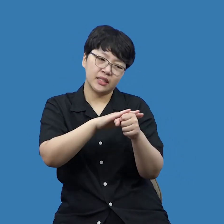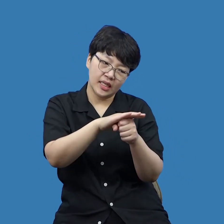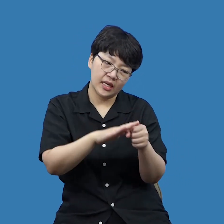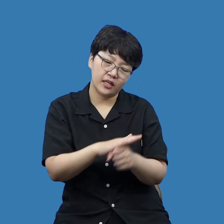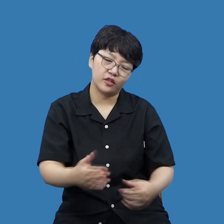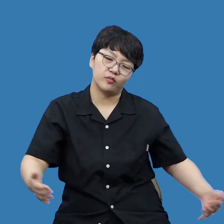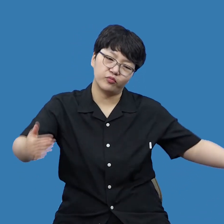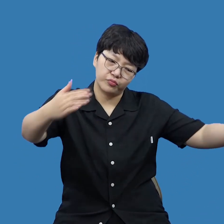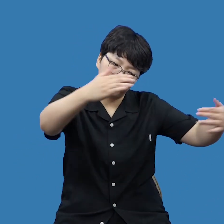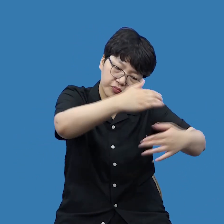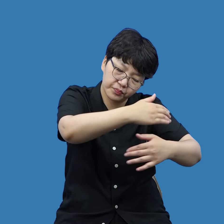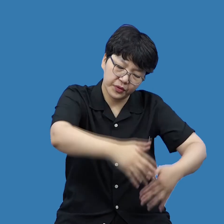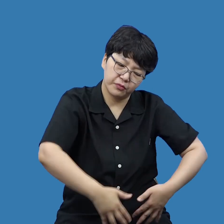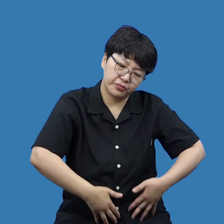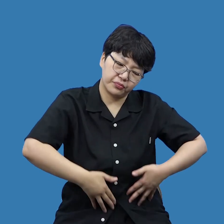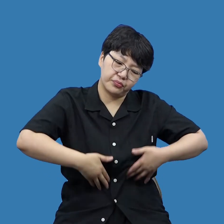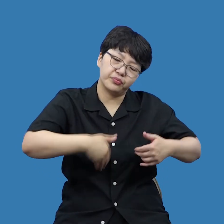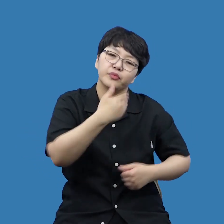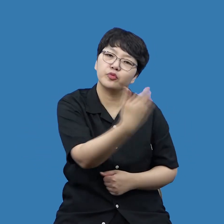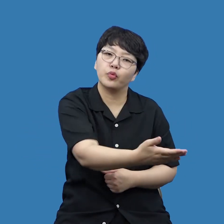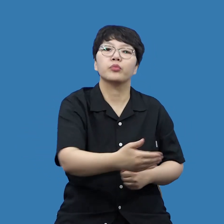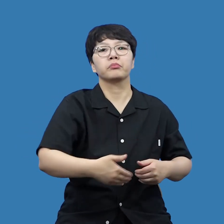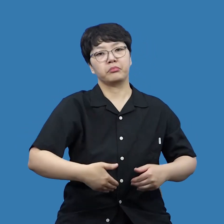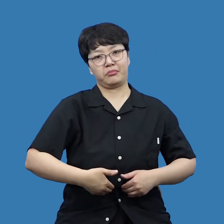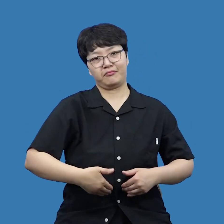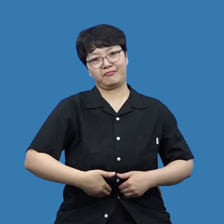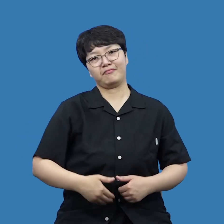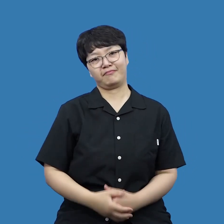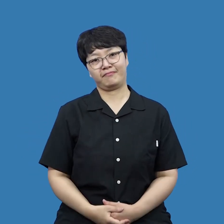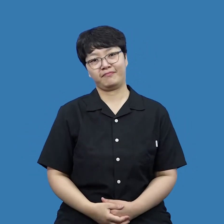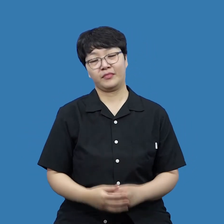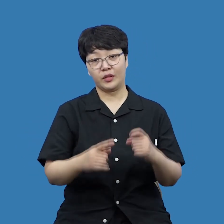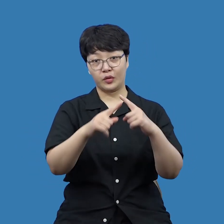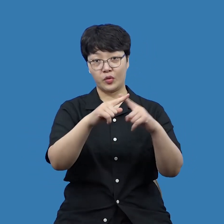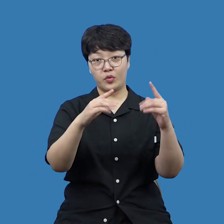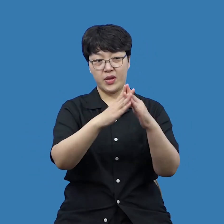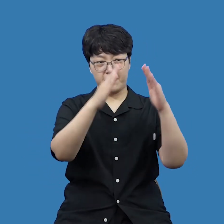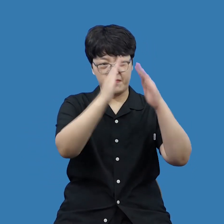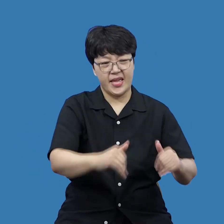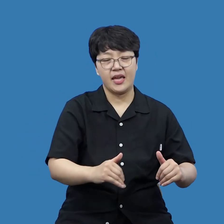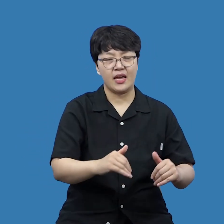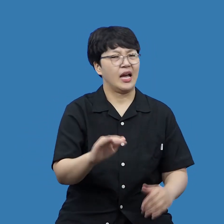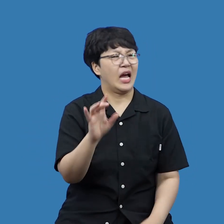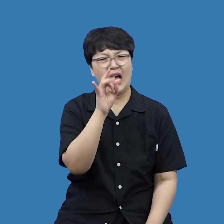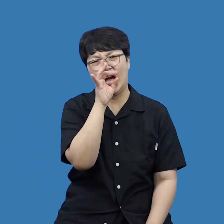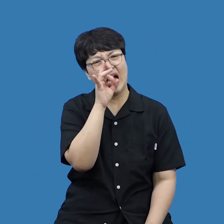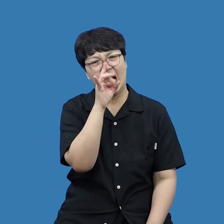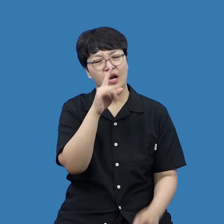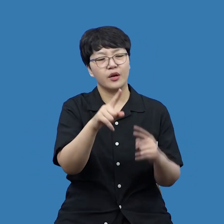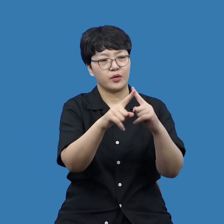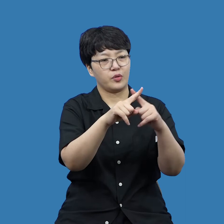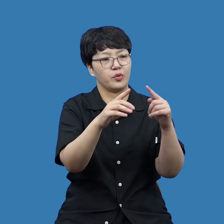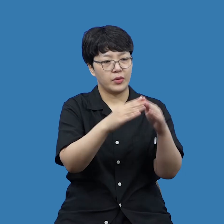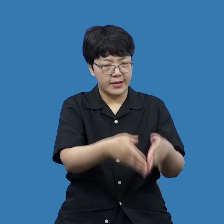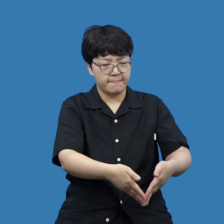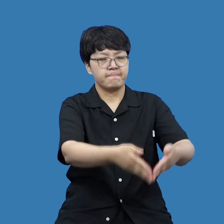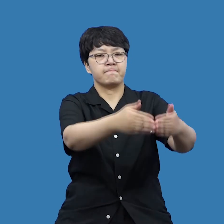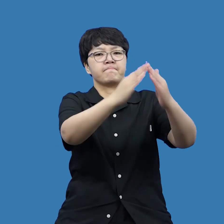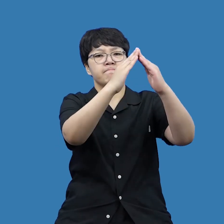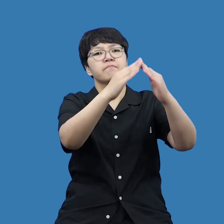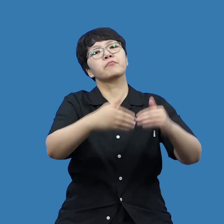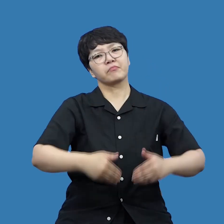교회입니다. 교회를 우리는 헐어서 안 돼요. 교회를 세워야 합니다. 교회가 흔들리거나 무너지면